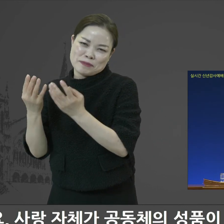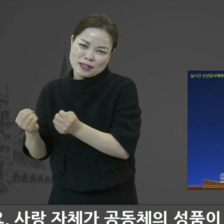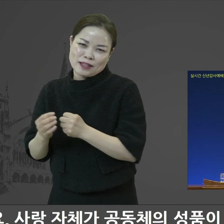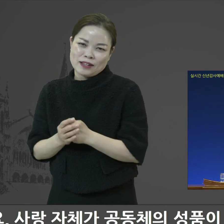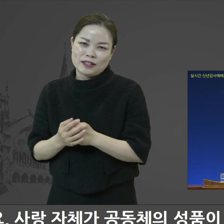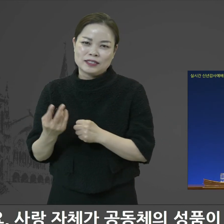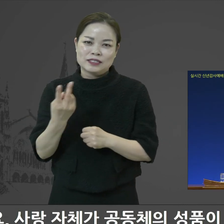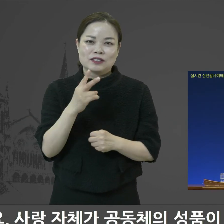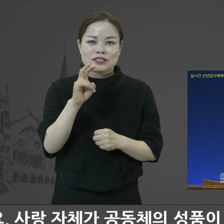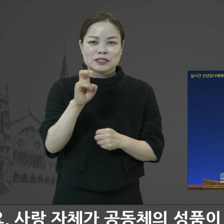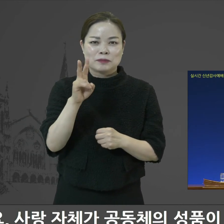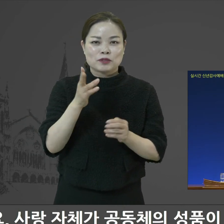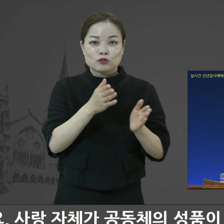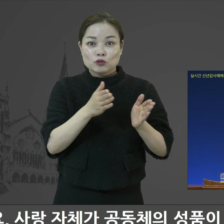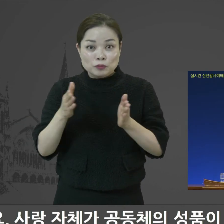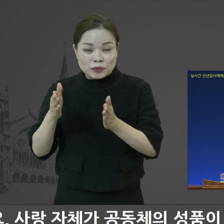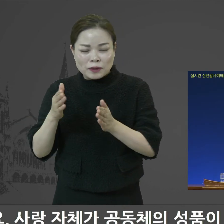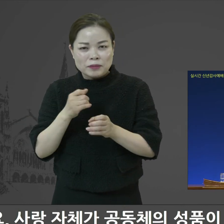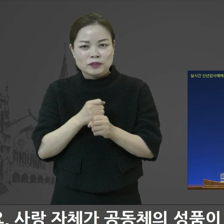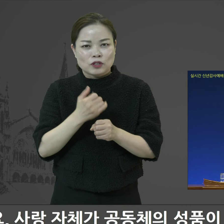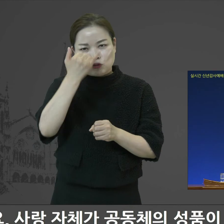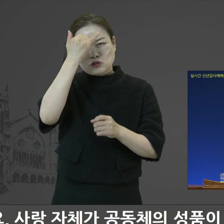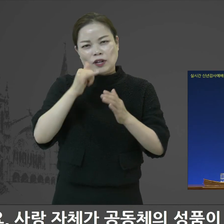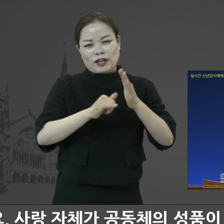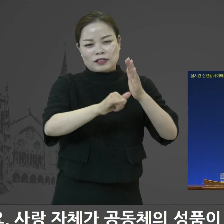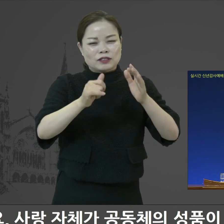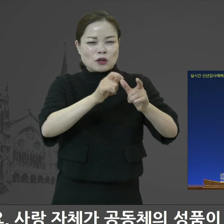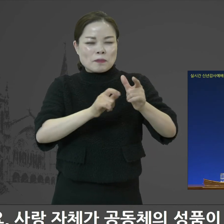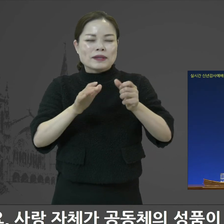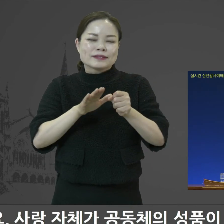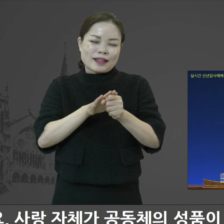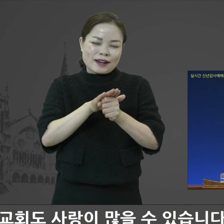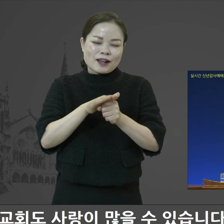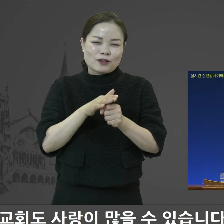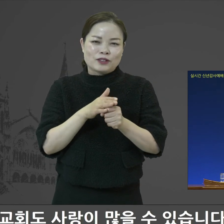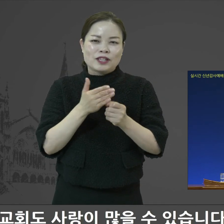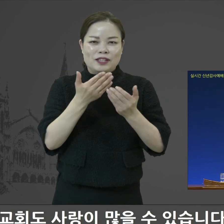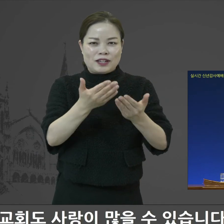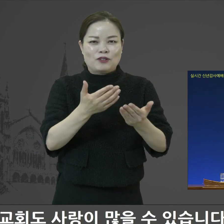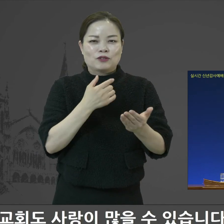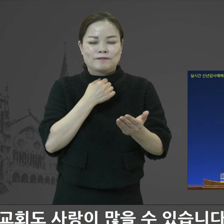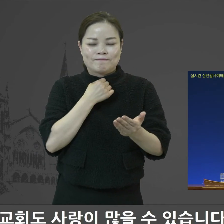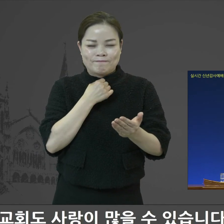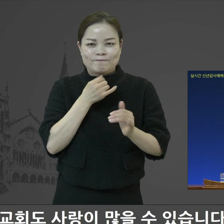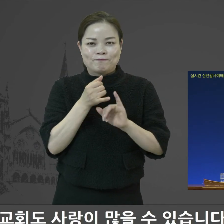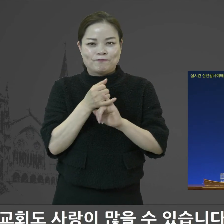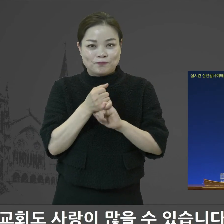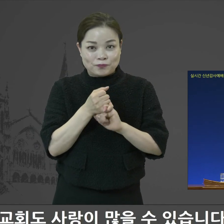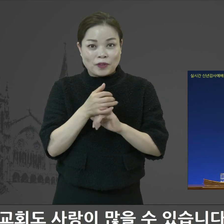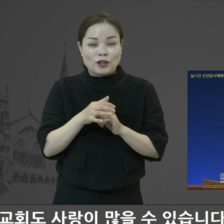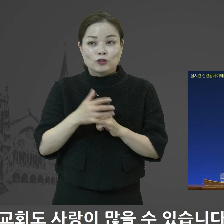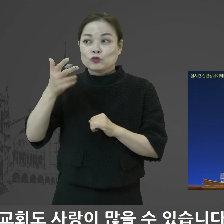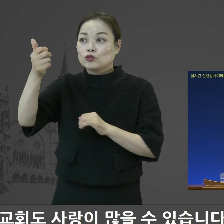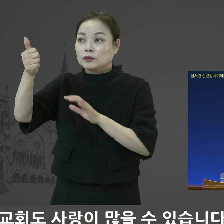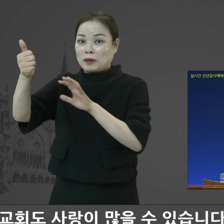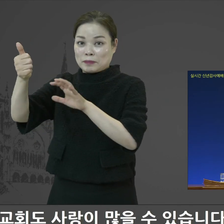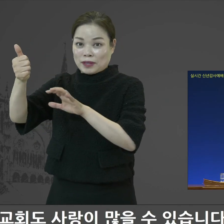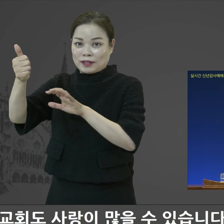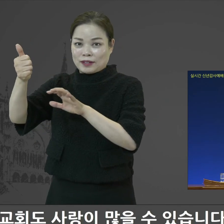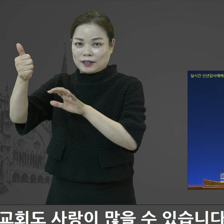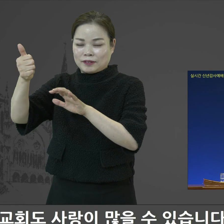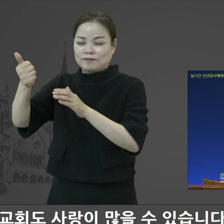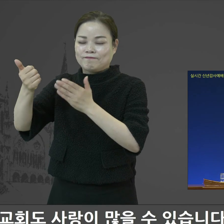2022년도 준비하면서 우리 충현의 가족들 더 많이 사랑하고 하겠습니다. 이렇게 주님 앞에